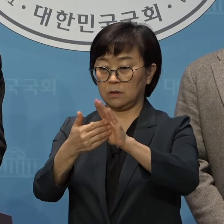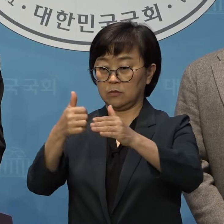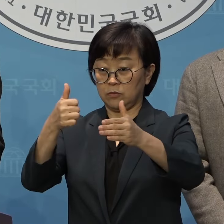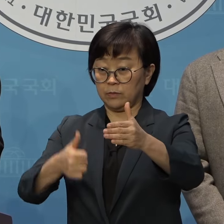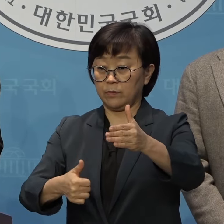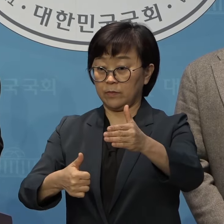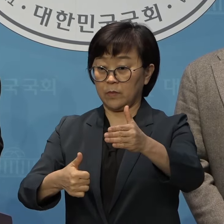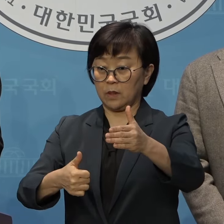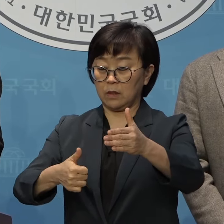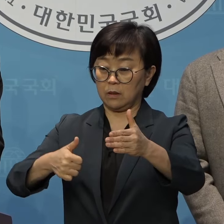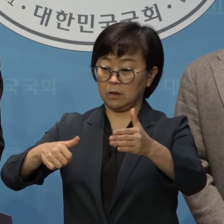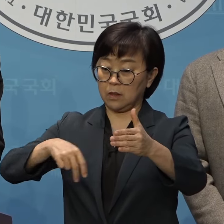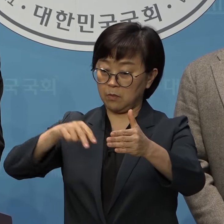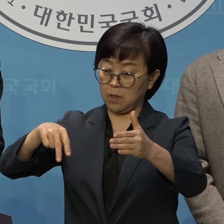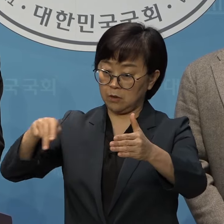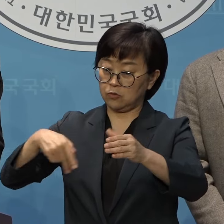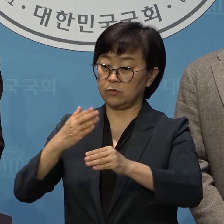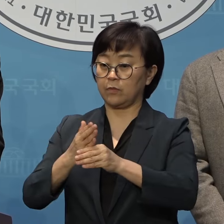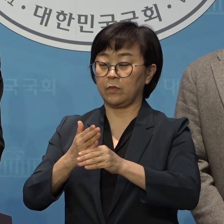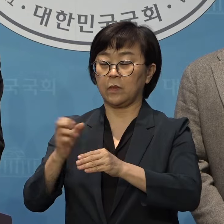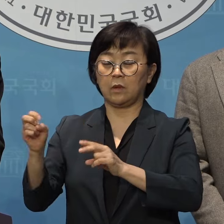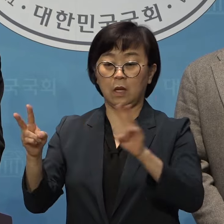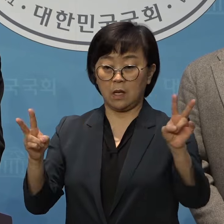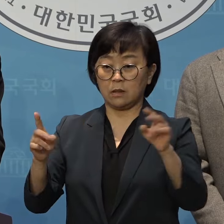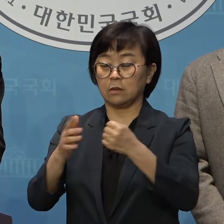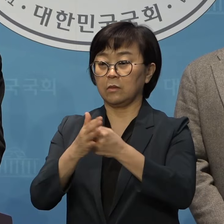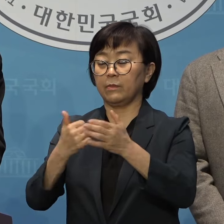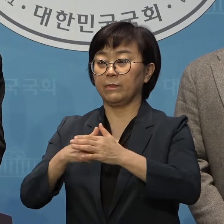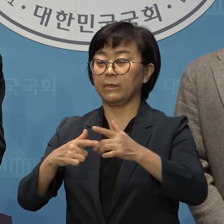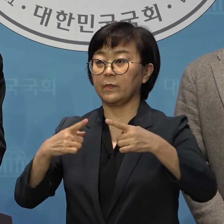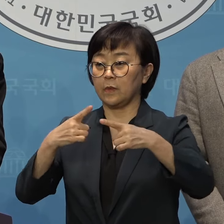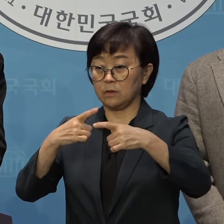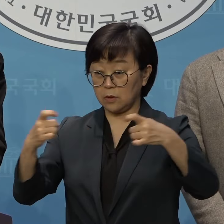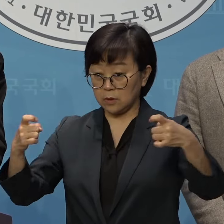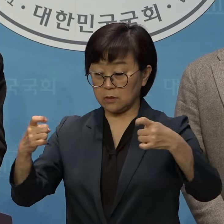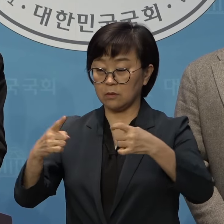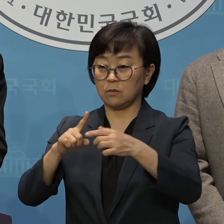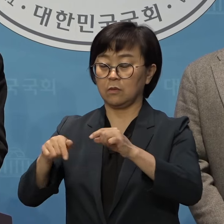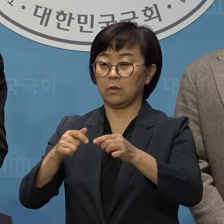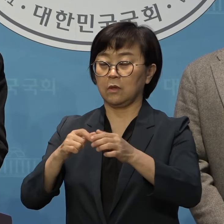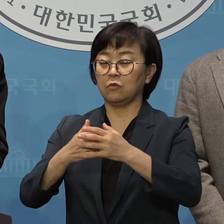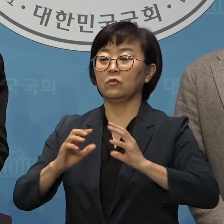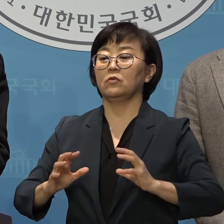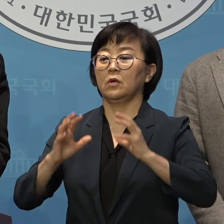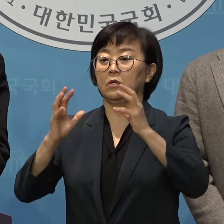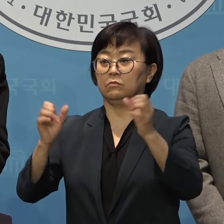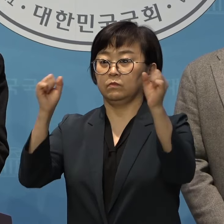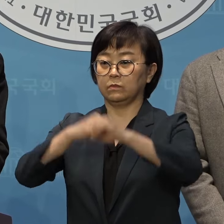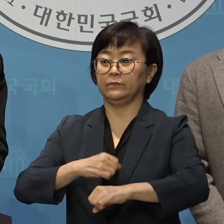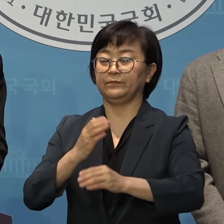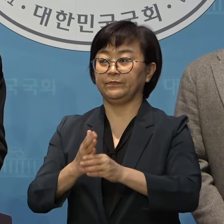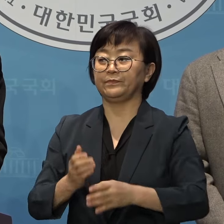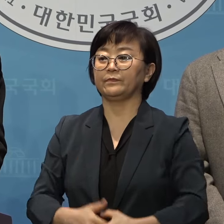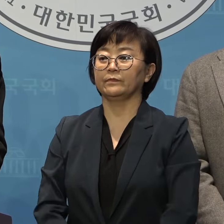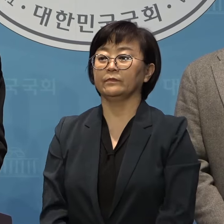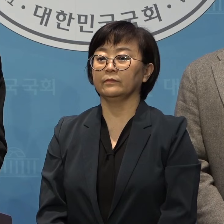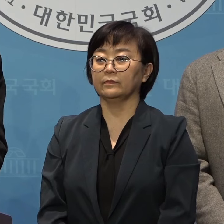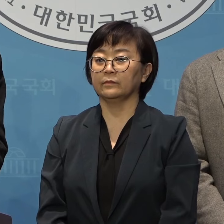수렁에서 헤매고 있습니다. 여야는 그런 적대적 공생관계로 국가를 무너뜨리고 있습니다.